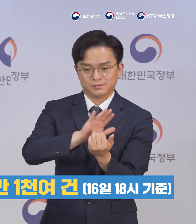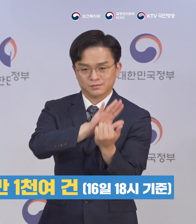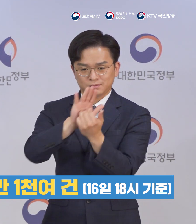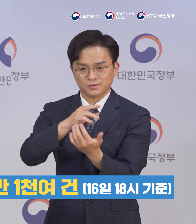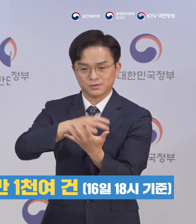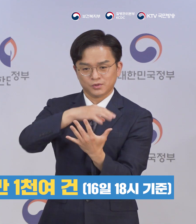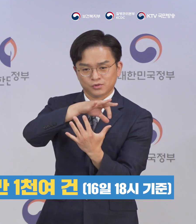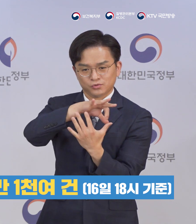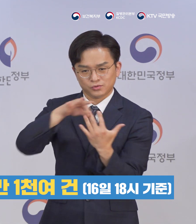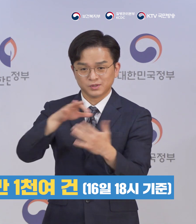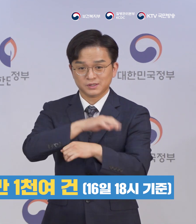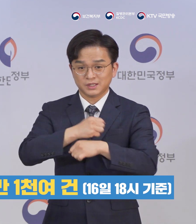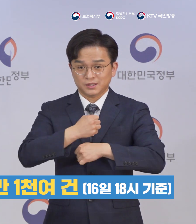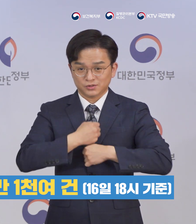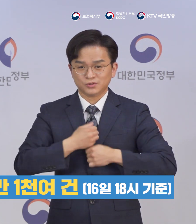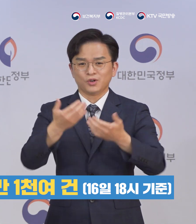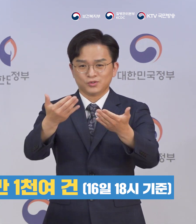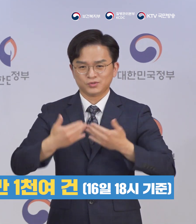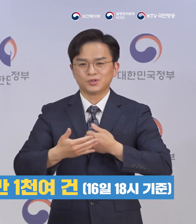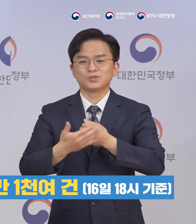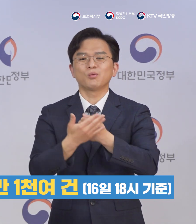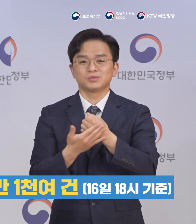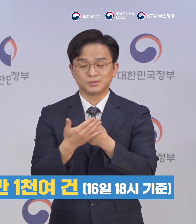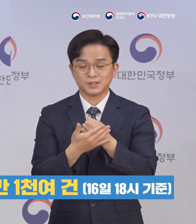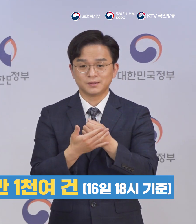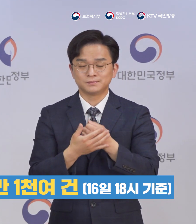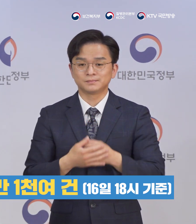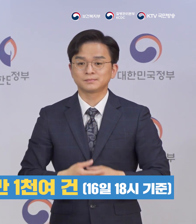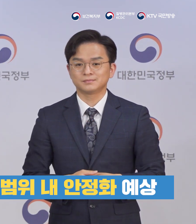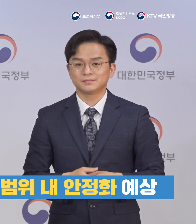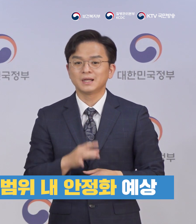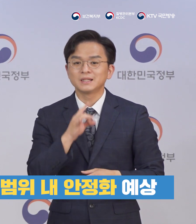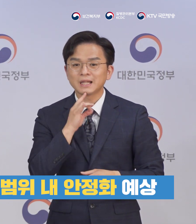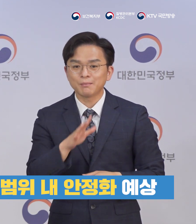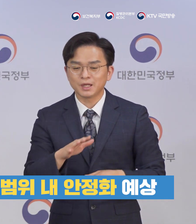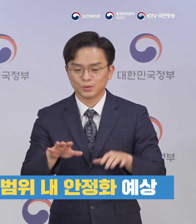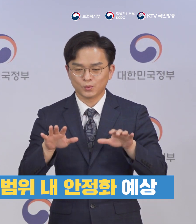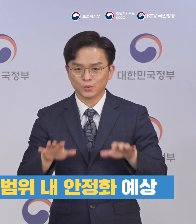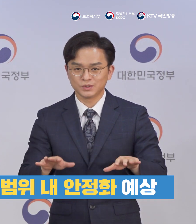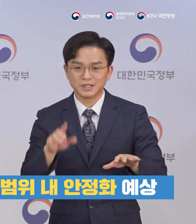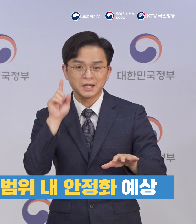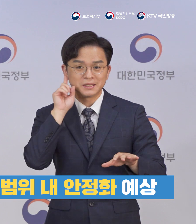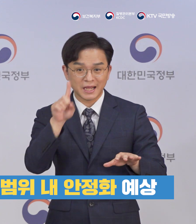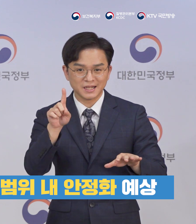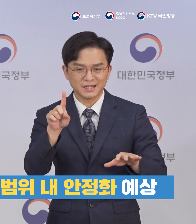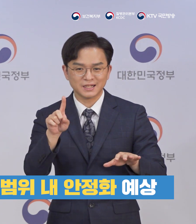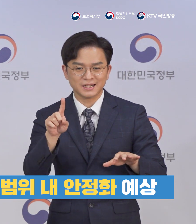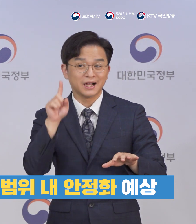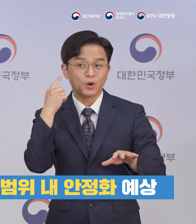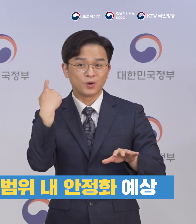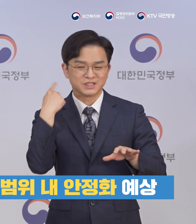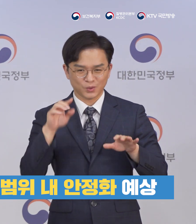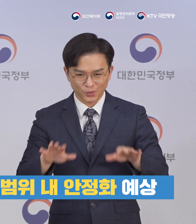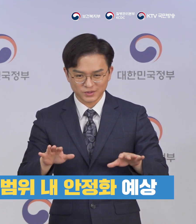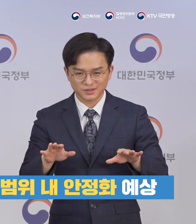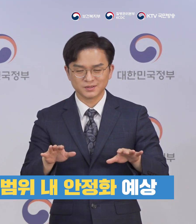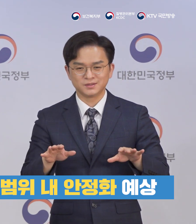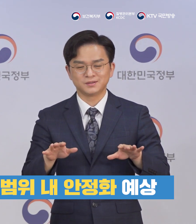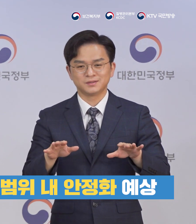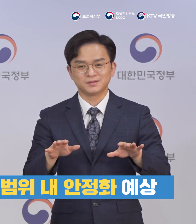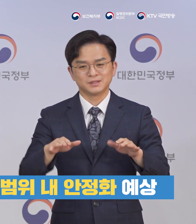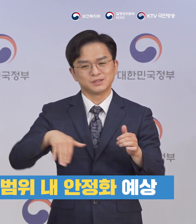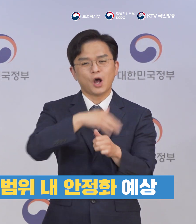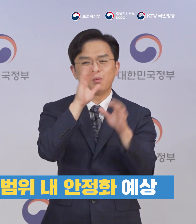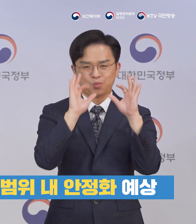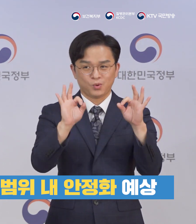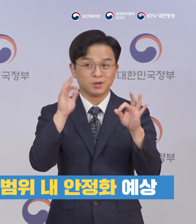장소에서 방역수칙을 준수하는 노력을 기울였습니다. 이번 주말로 인한 영향을 좀 더 지켜봐야겠으나